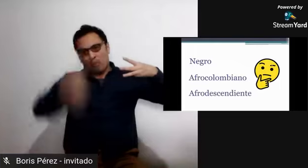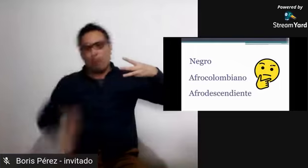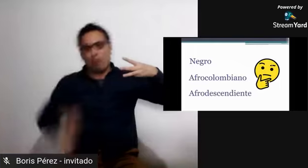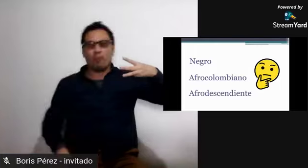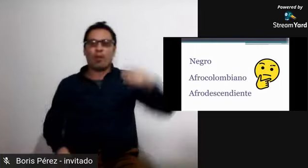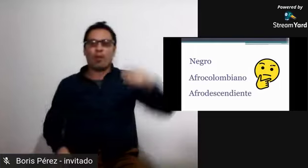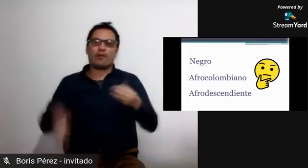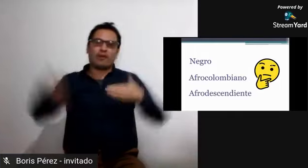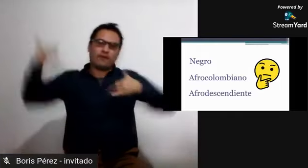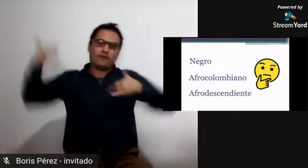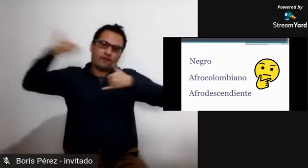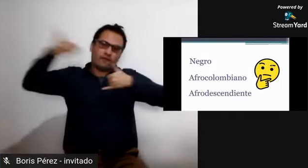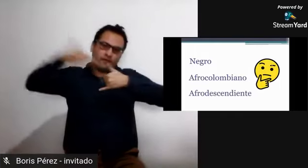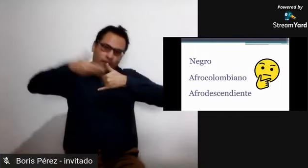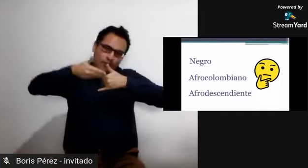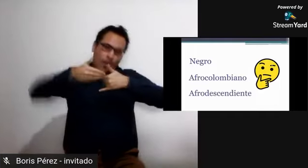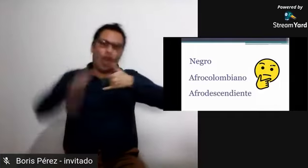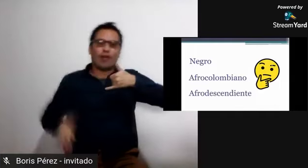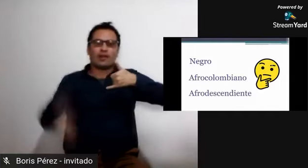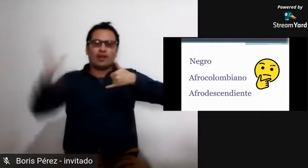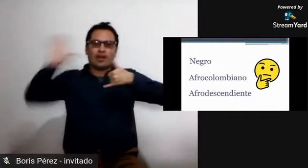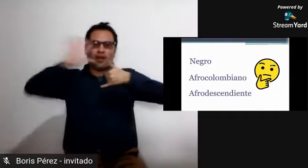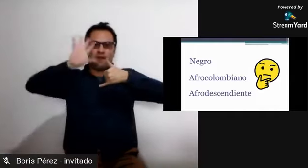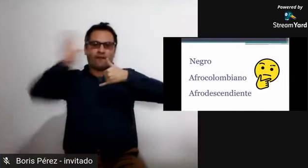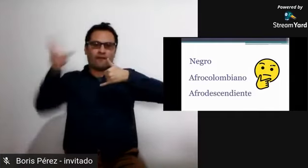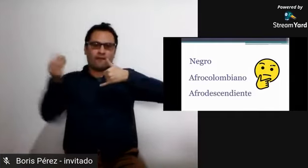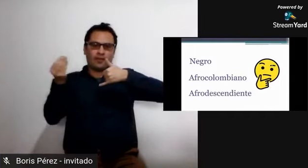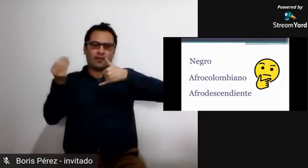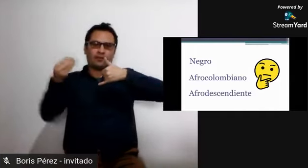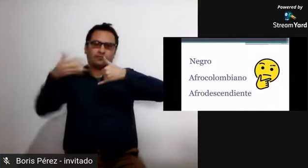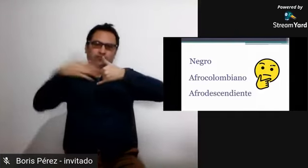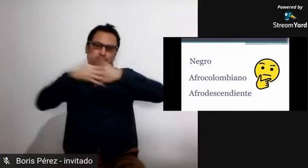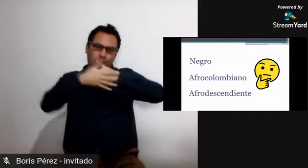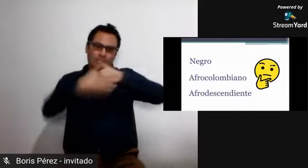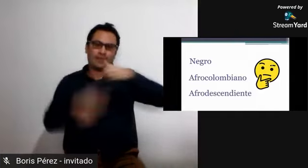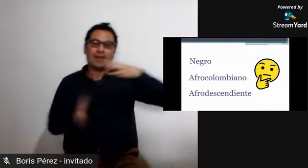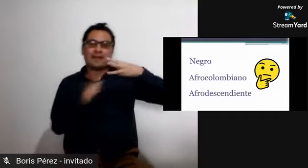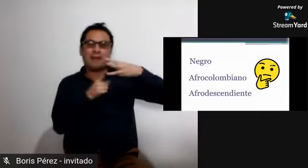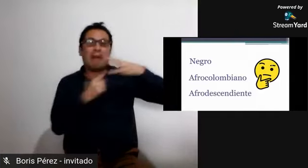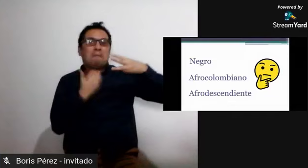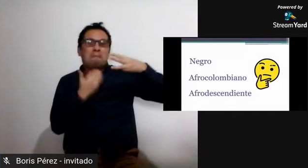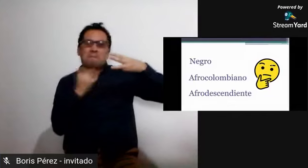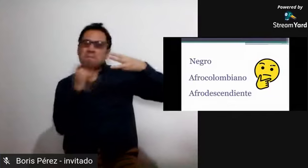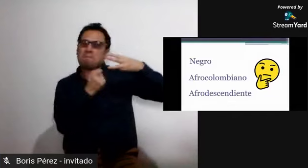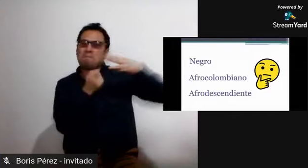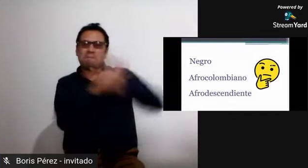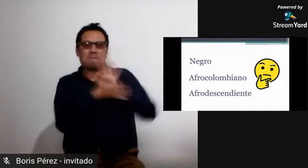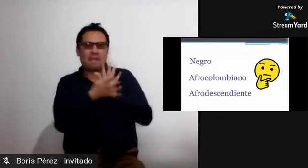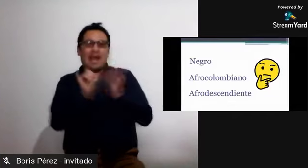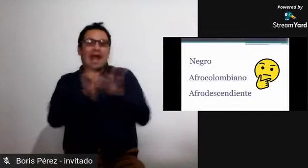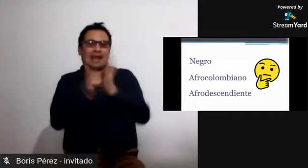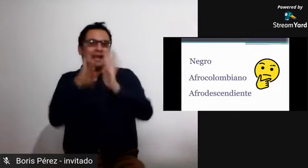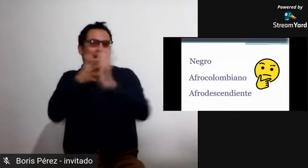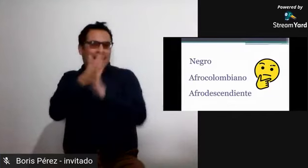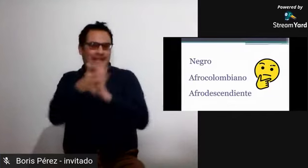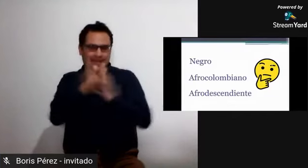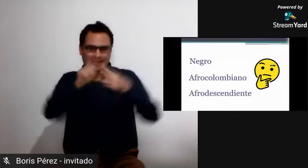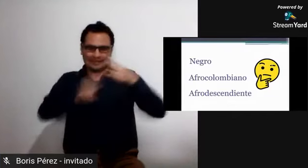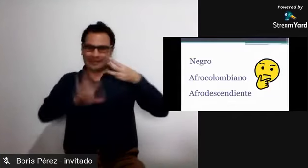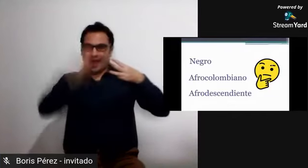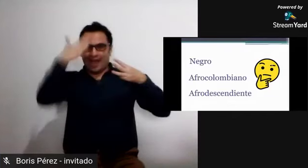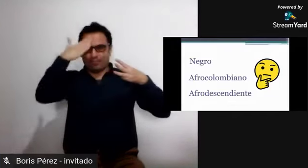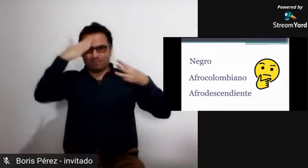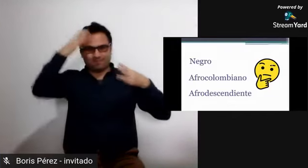para este concepto podríamos utilizar esta seña con esta configuración bien sea hablando de la seña de